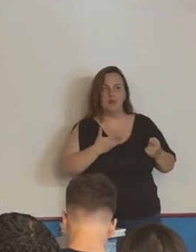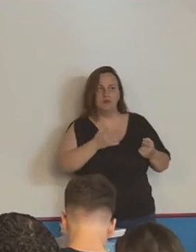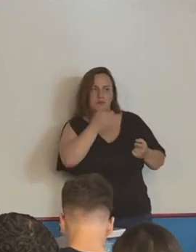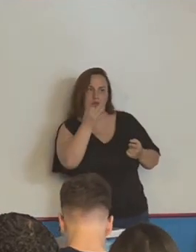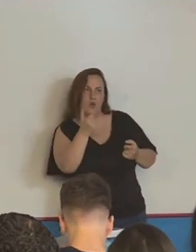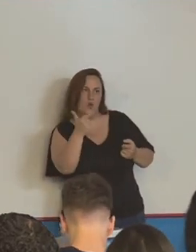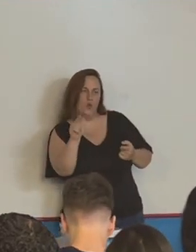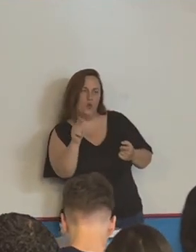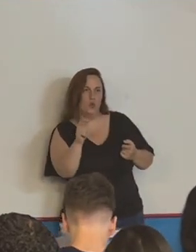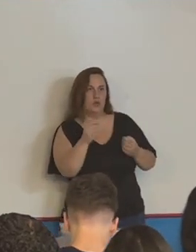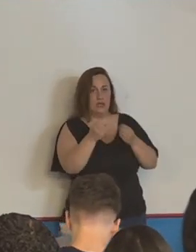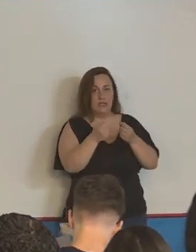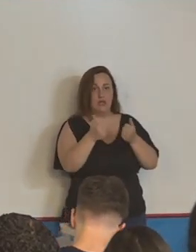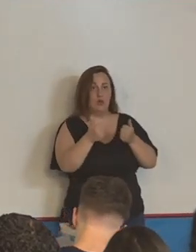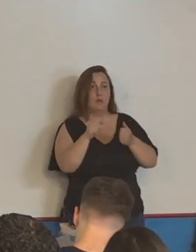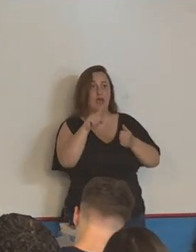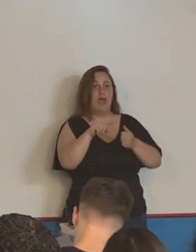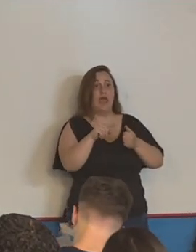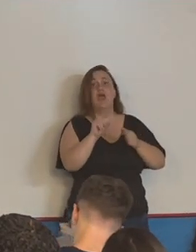gente trabalha com metáfora, tem